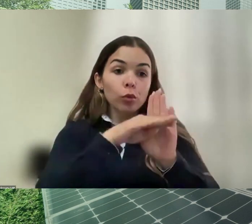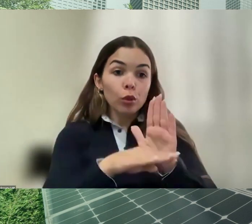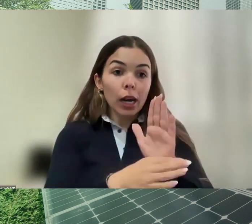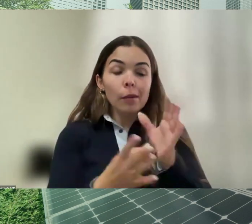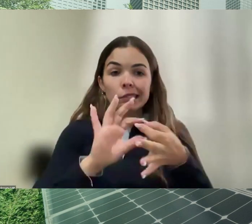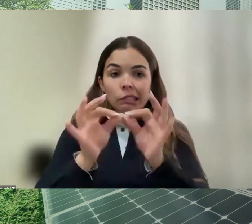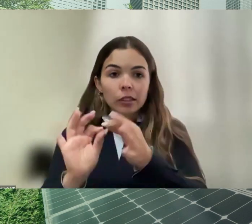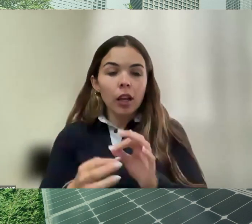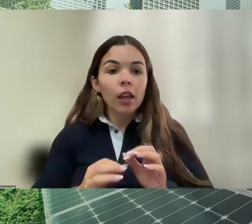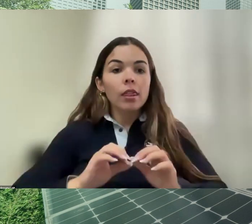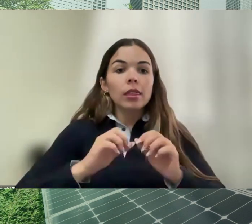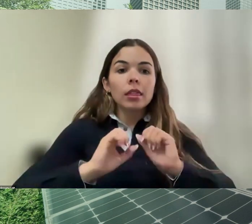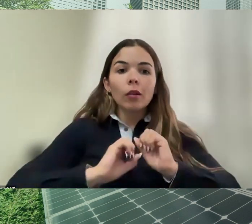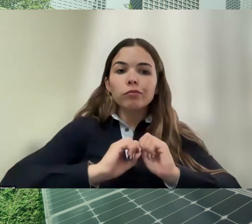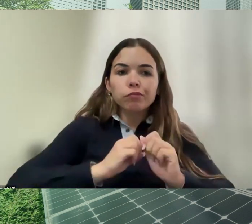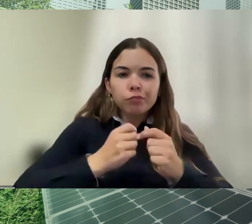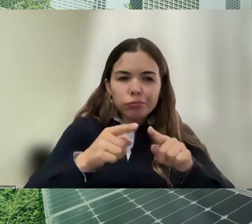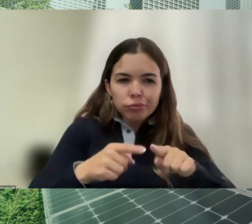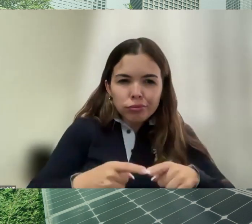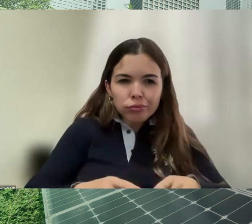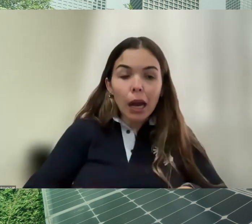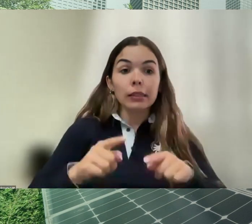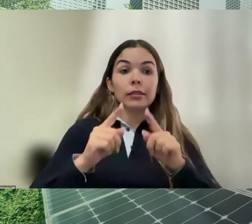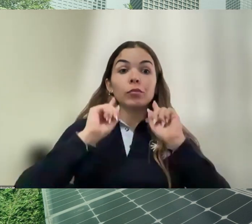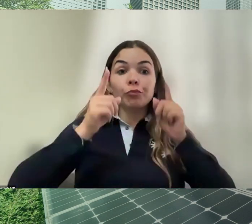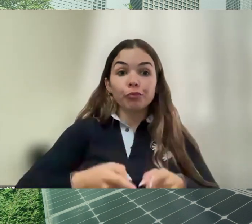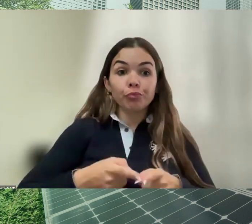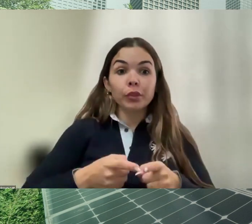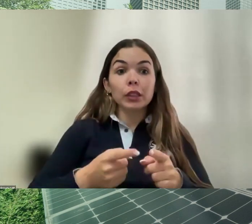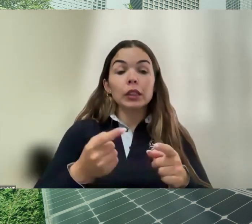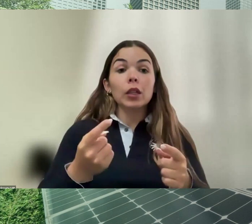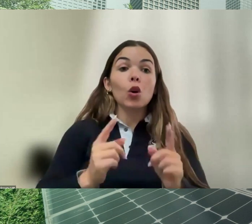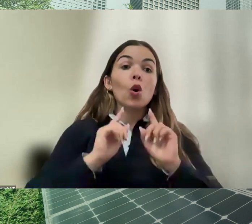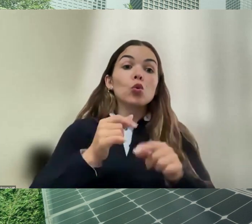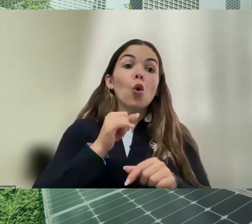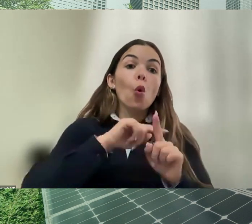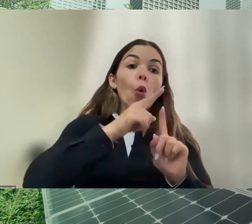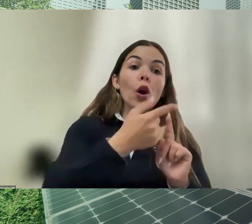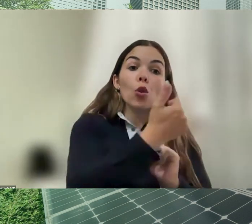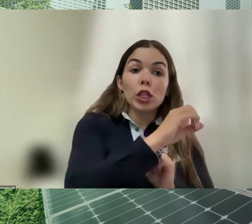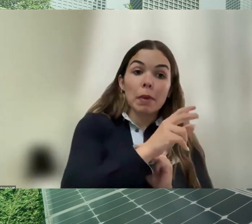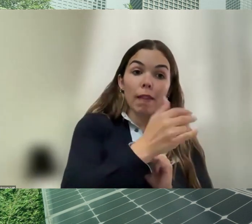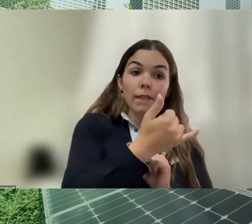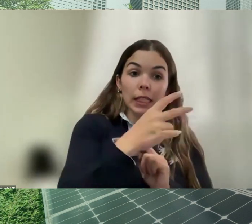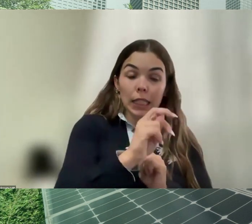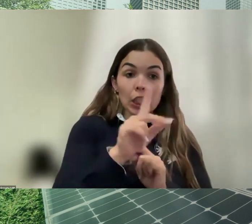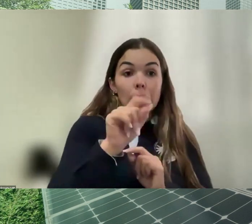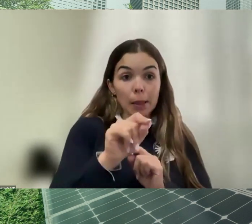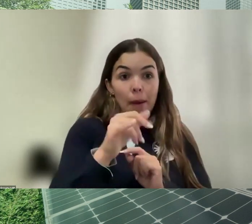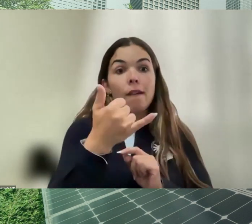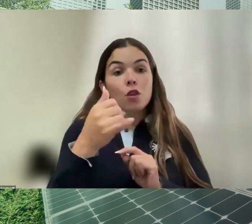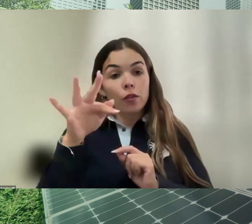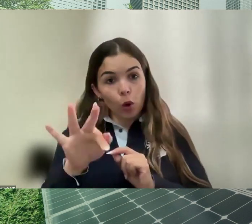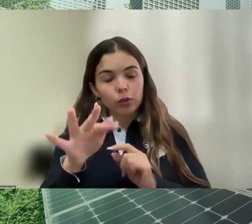várias iniciativas e tem vindo a ser implementado em 2023 e 2024, tem-se refletido, por exemplo, na introdução